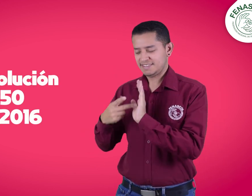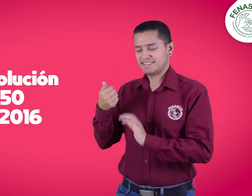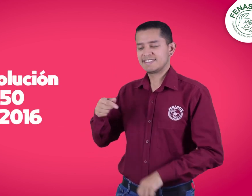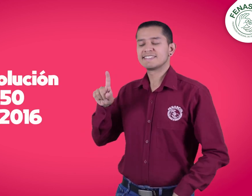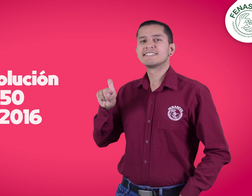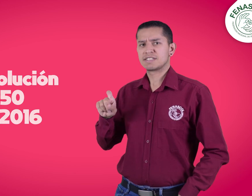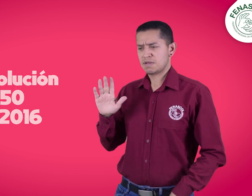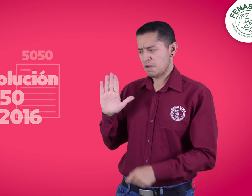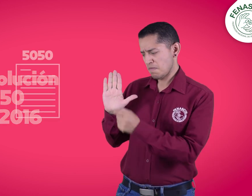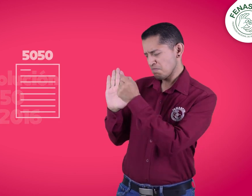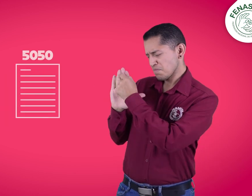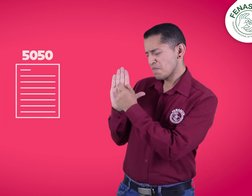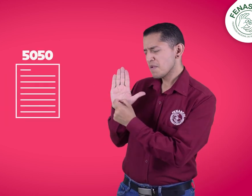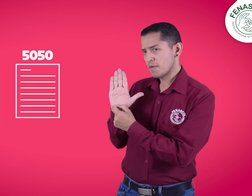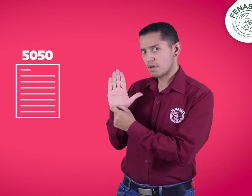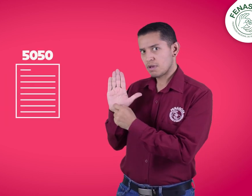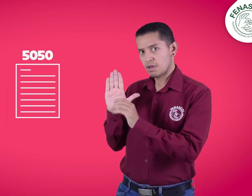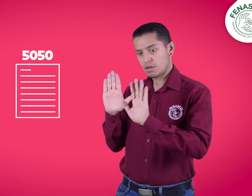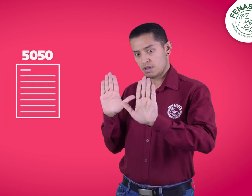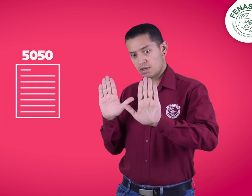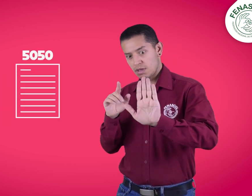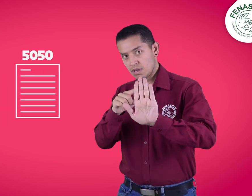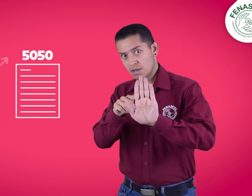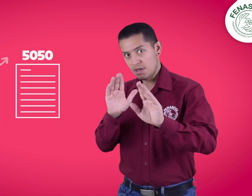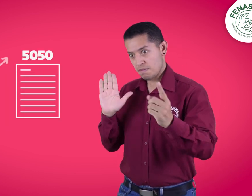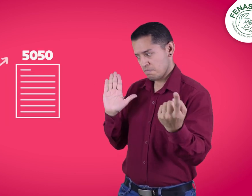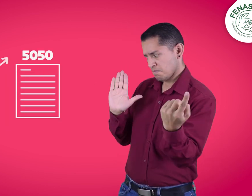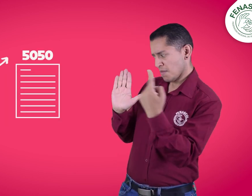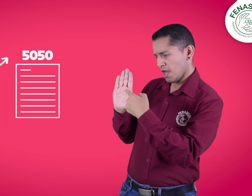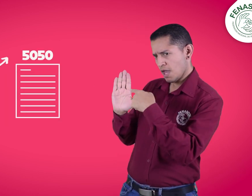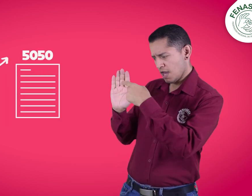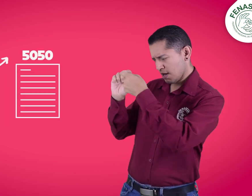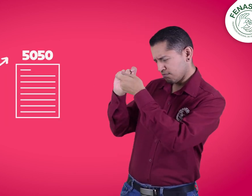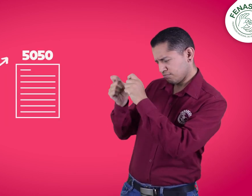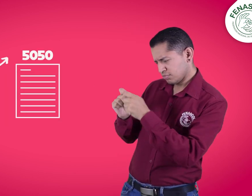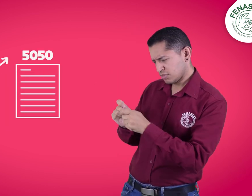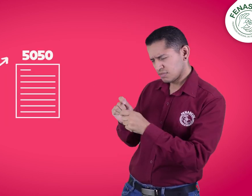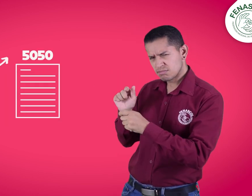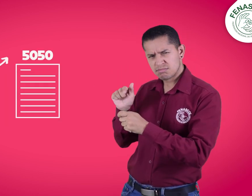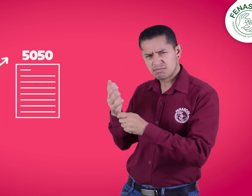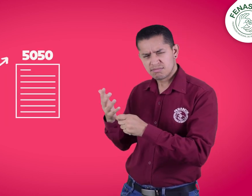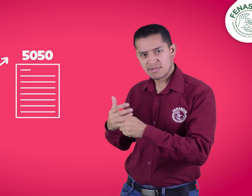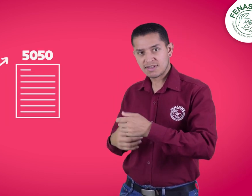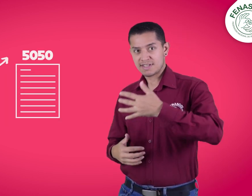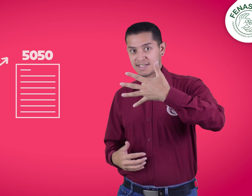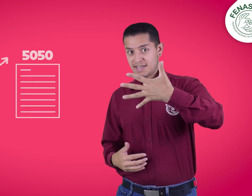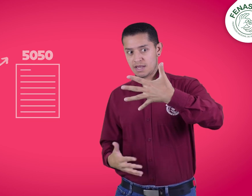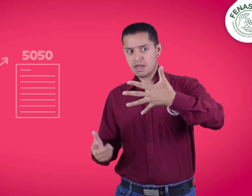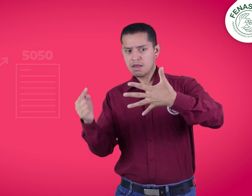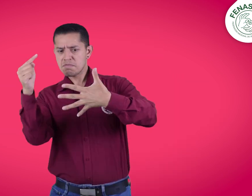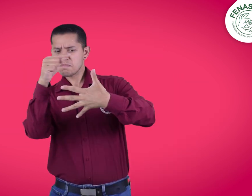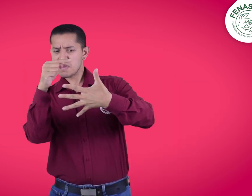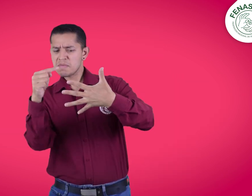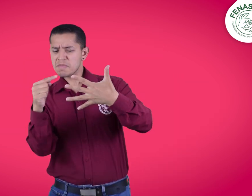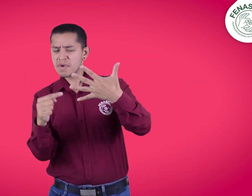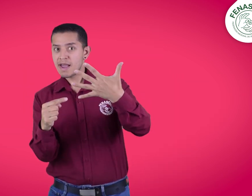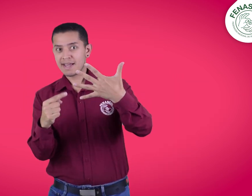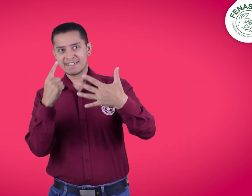anterior la 5050 del año 2016 te contamos cinco datos importantes